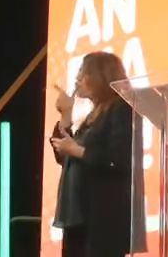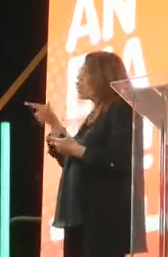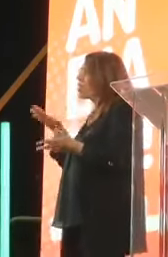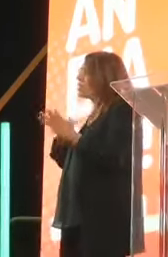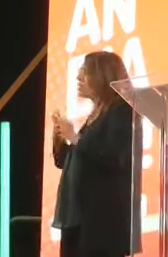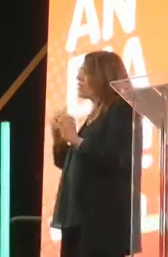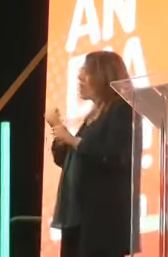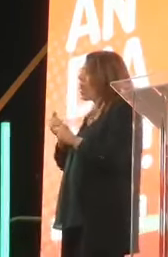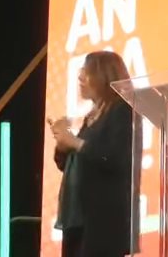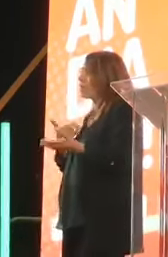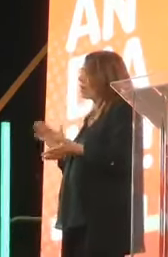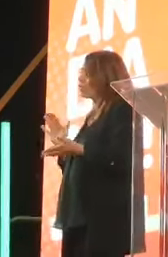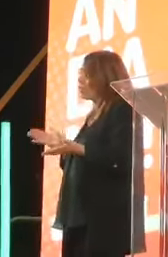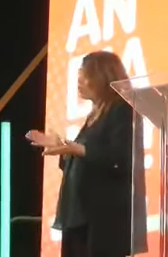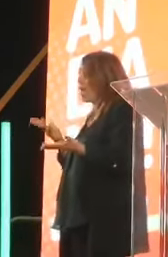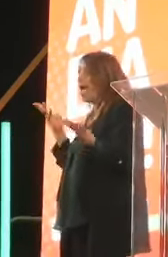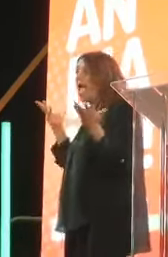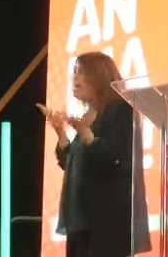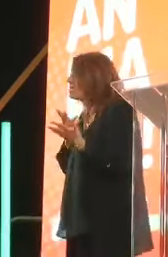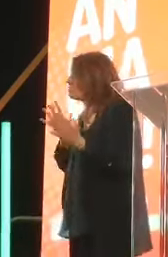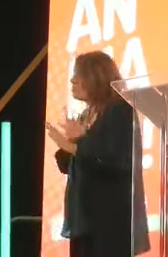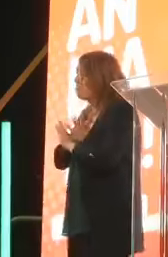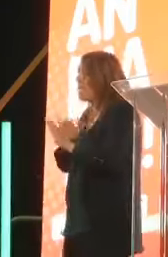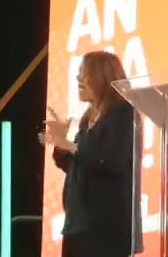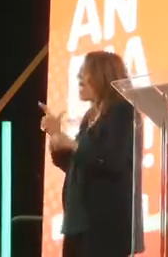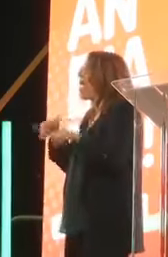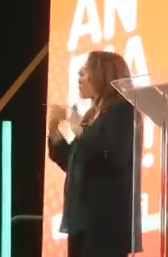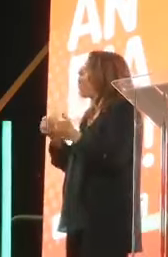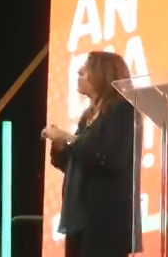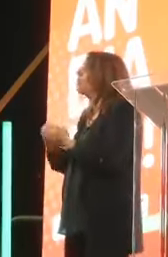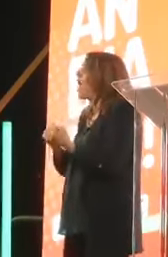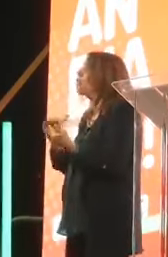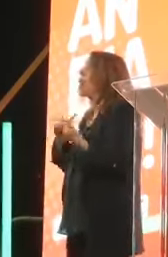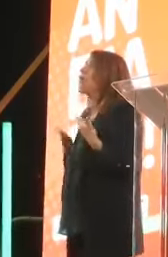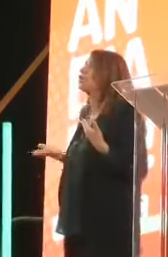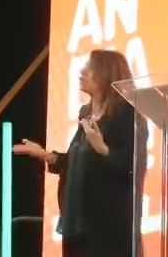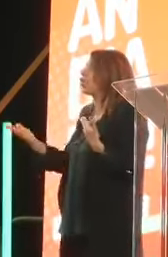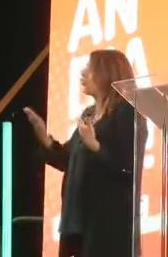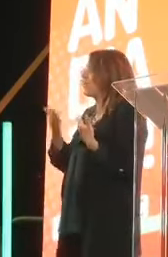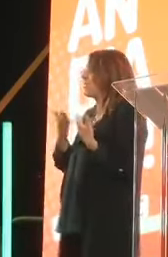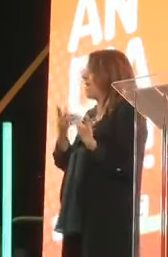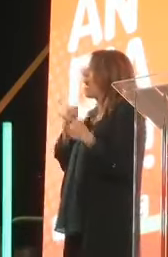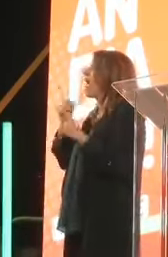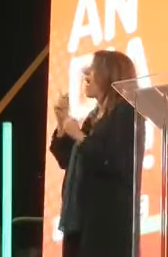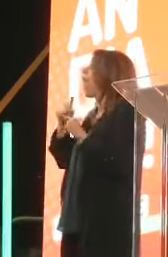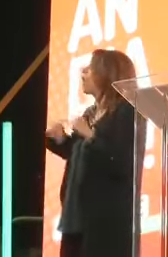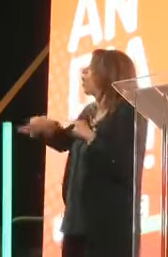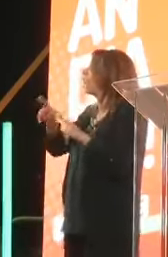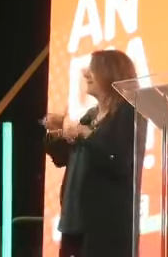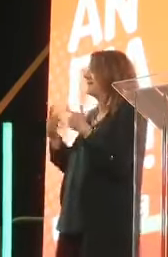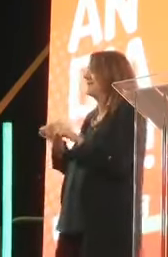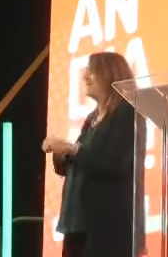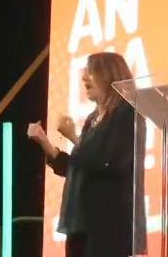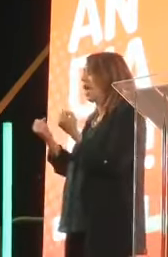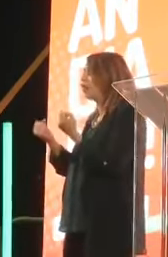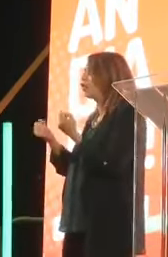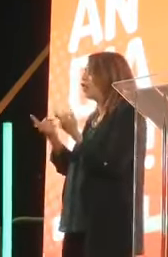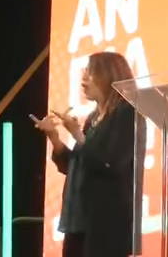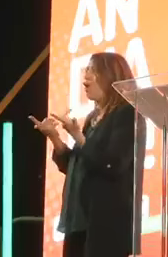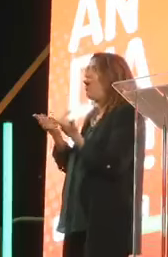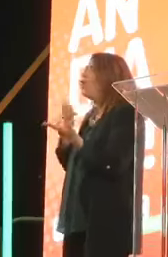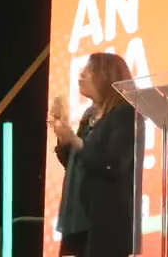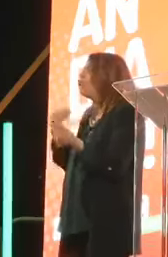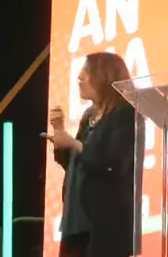rinunciano a lavorare ed è sbagliato ed è un danno a tutta la società e a tutta l'economia. Non sta scritto da